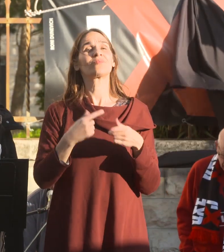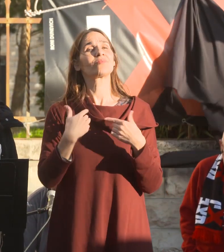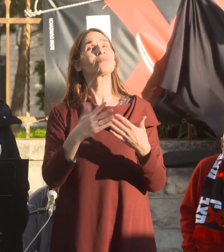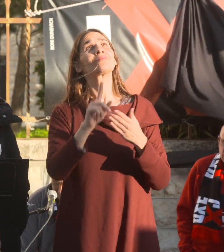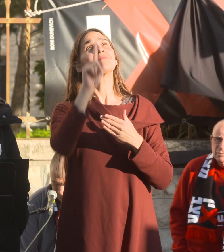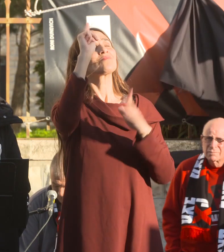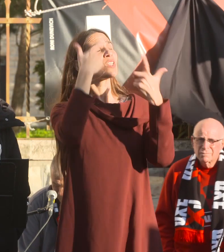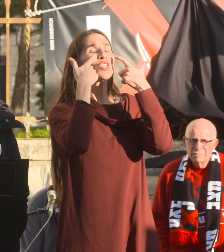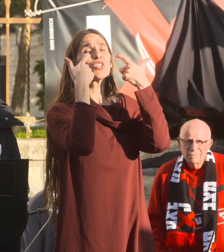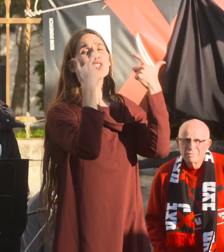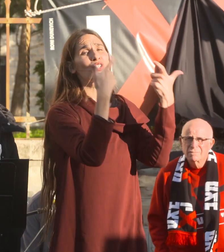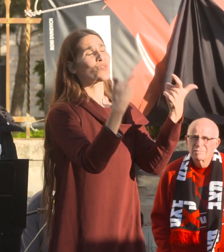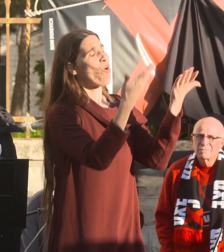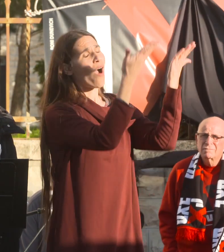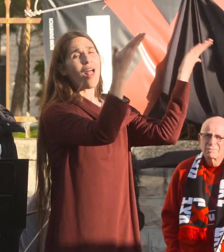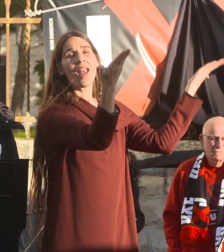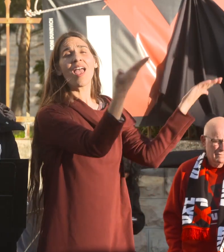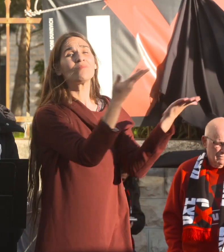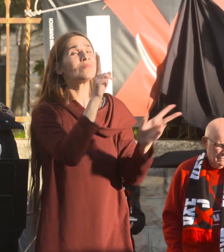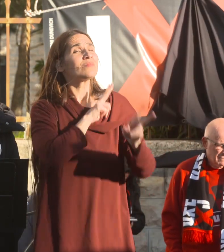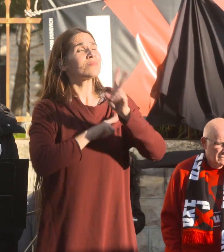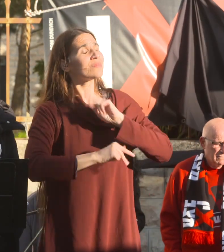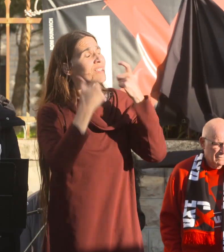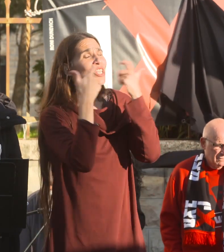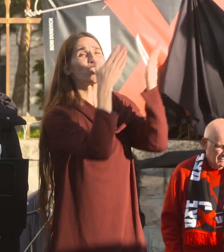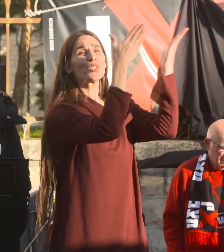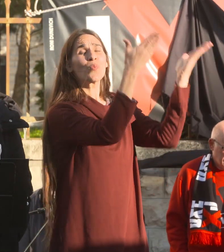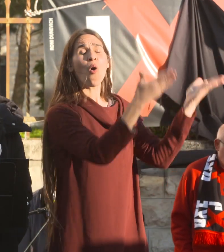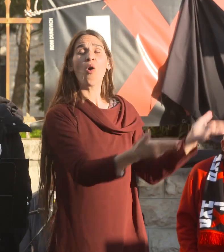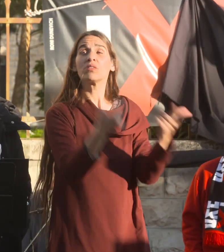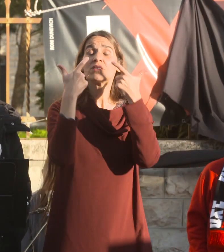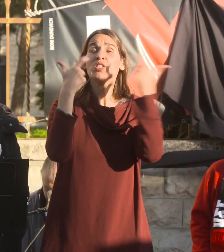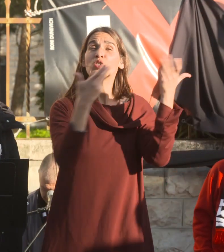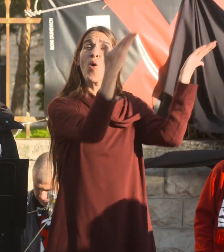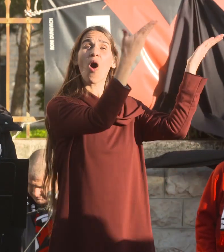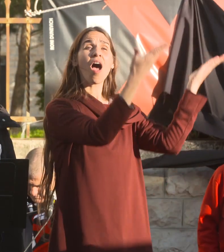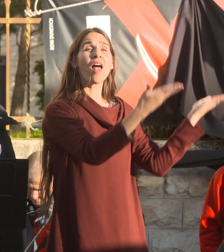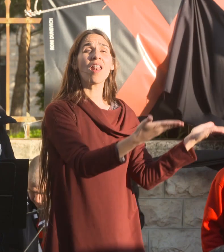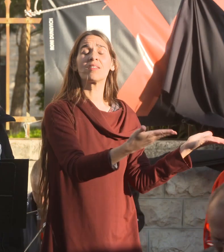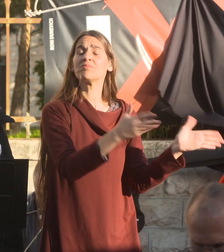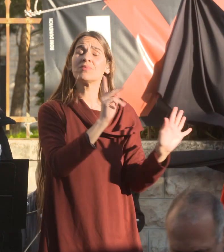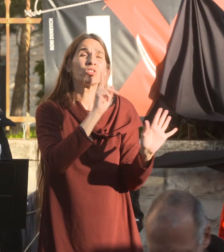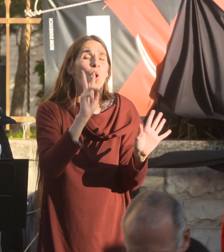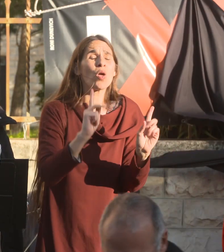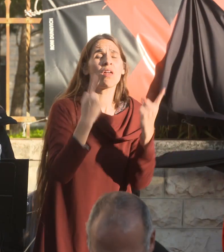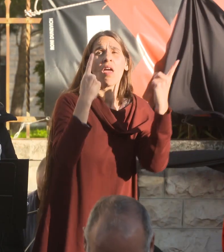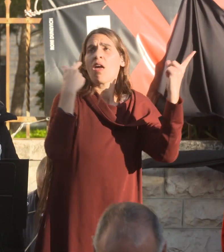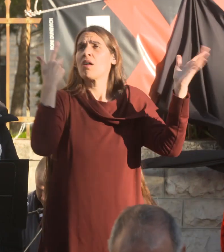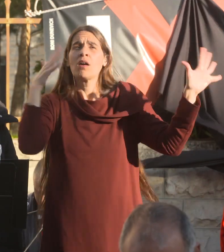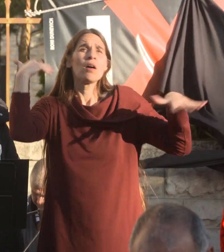שמור עליהם אני הטוב מכל צרה, שמור עליהם מרעם